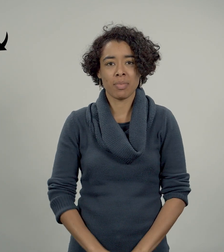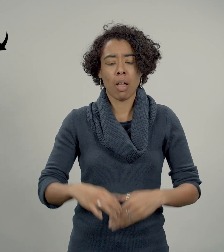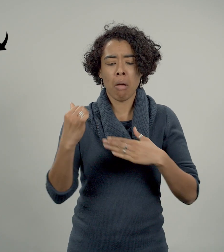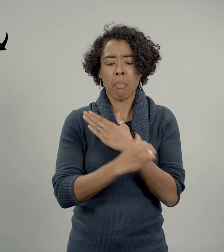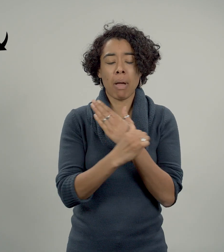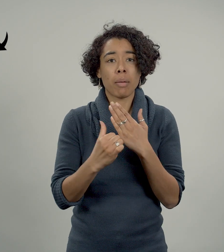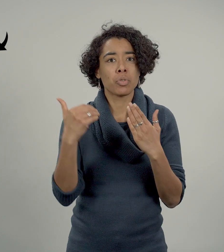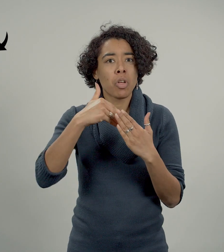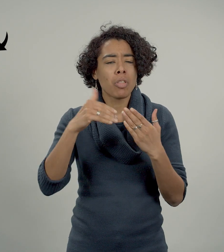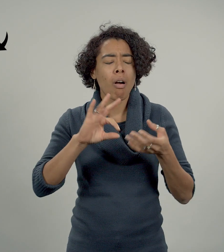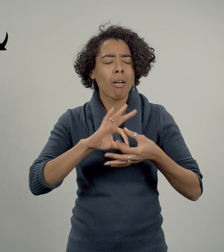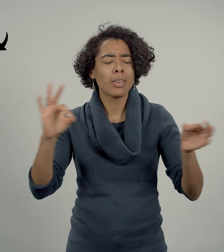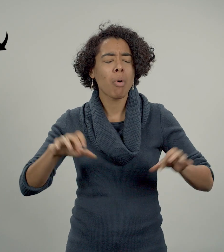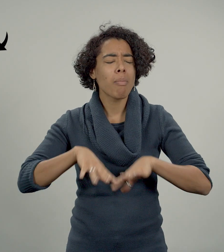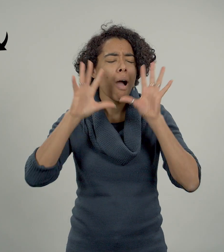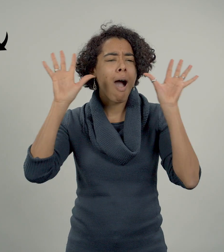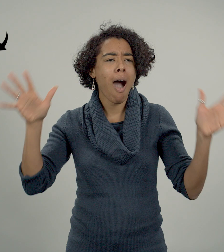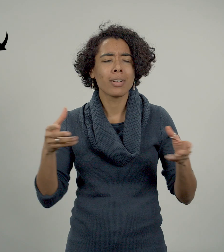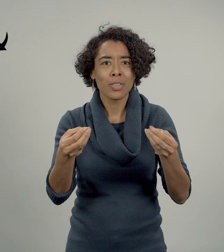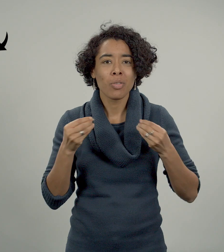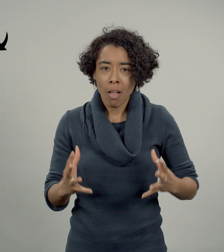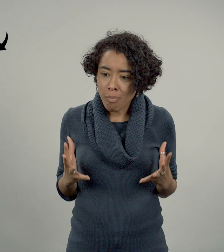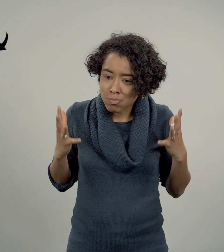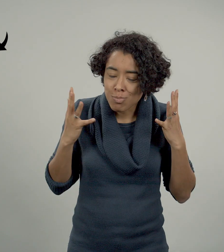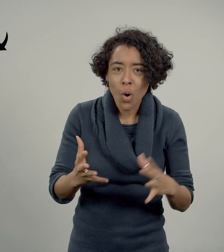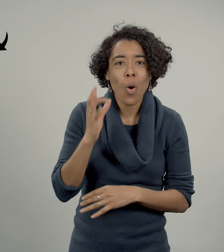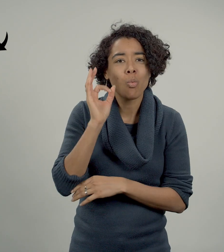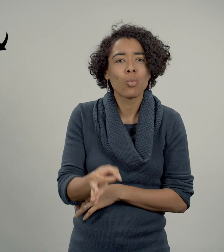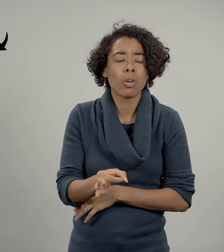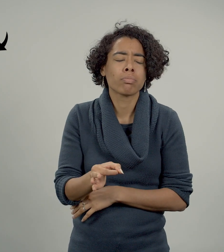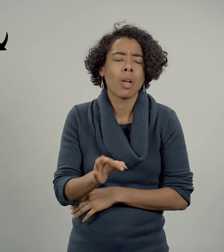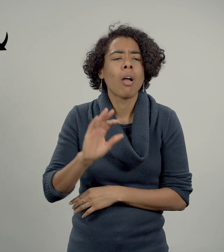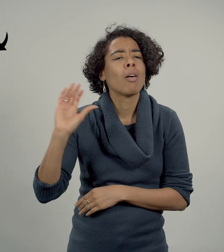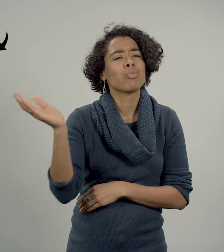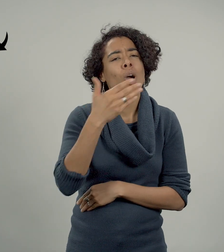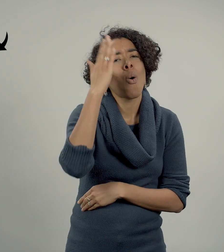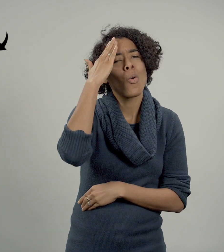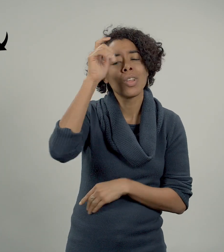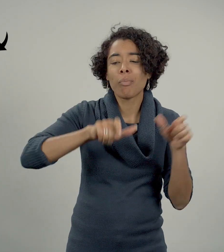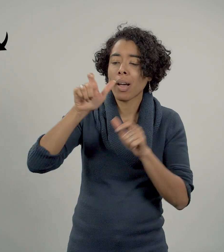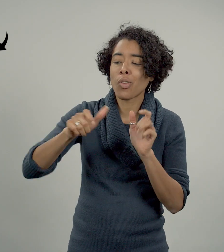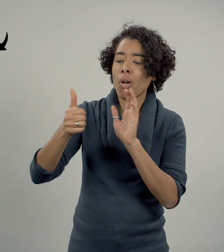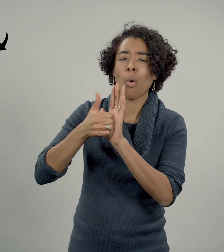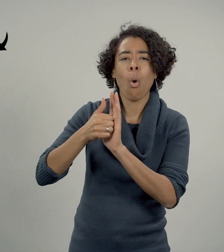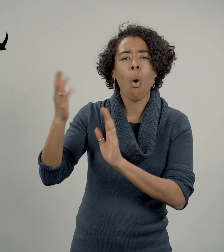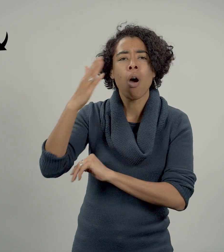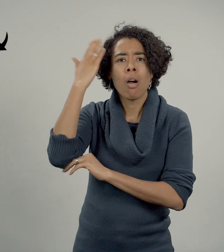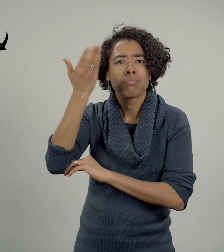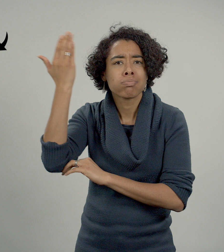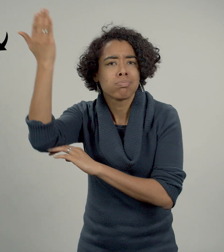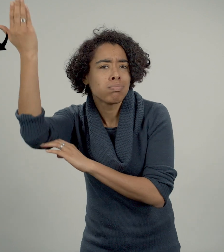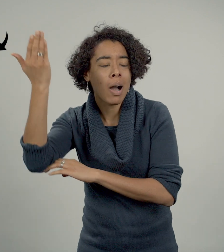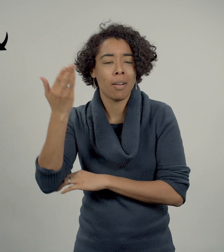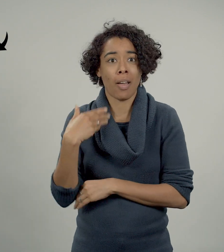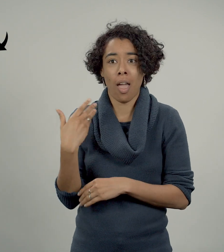La Bible regorge d'histoires fascinantes, très encourageantes. Nous connaissons tous ces personnages puissants ou renommés, dont les vies sont